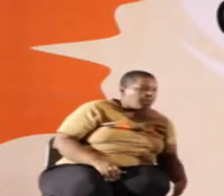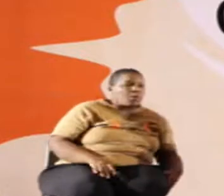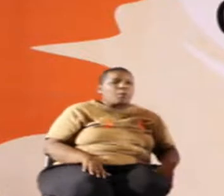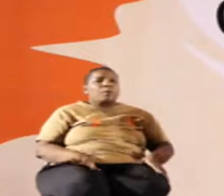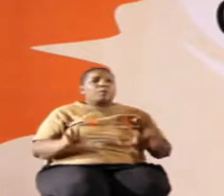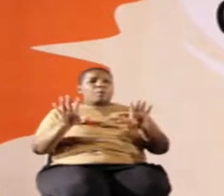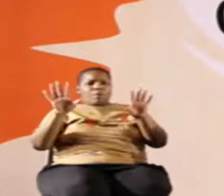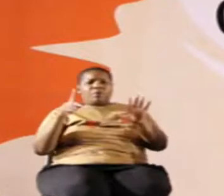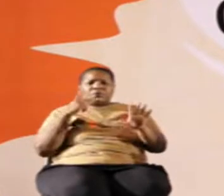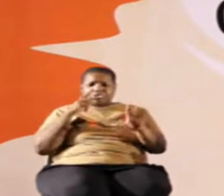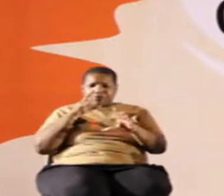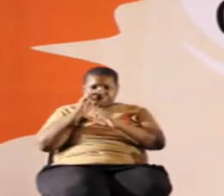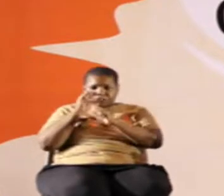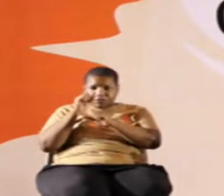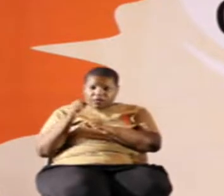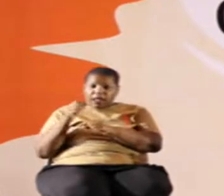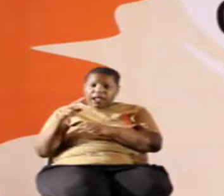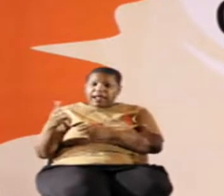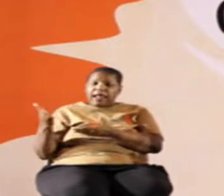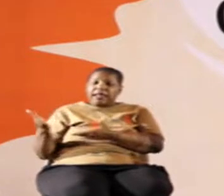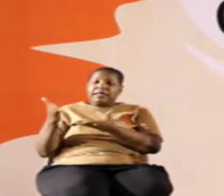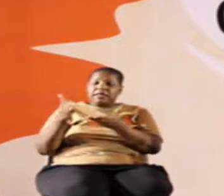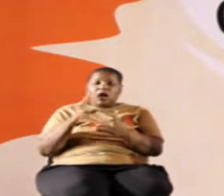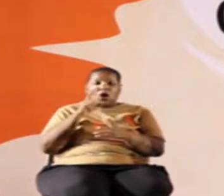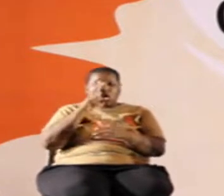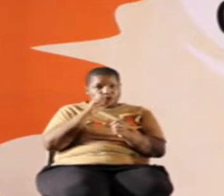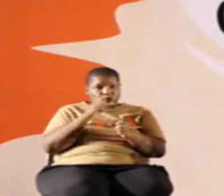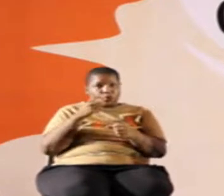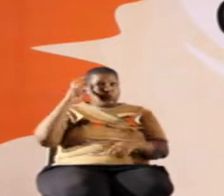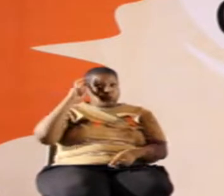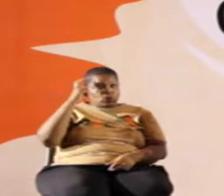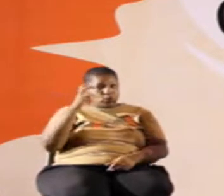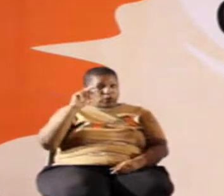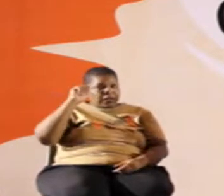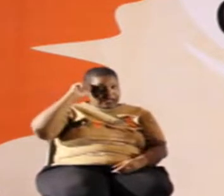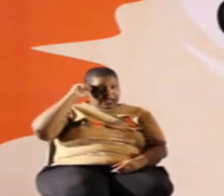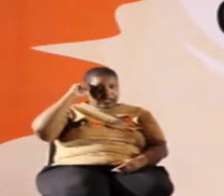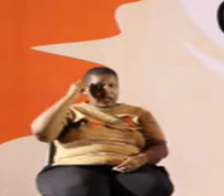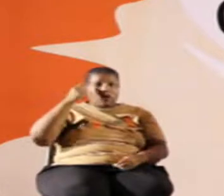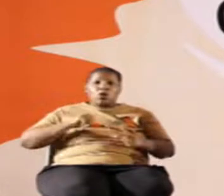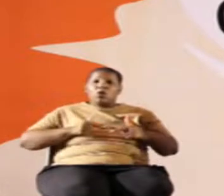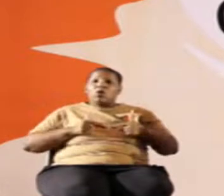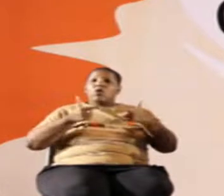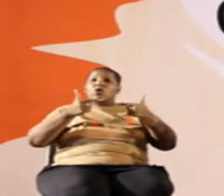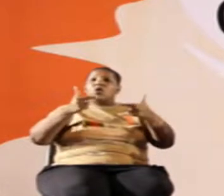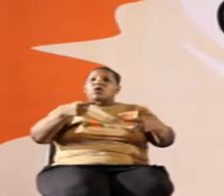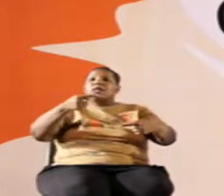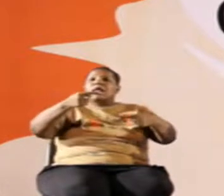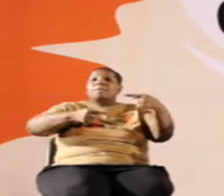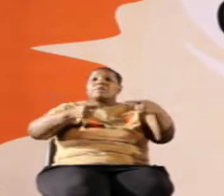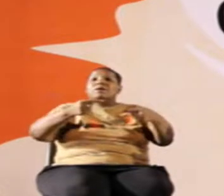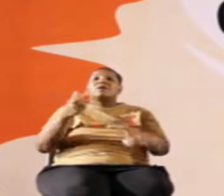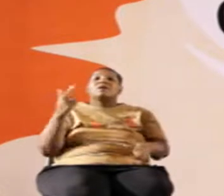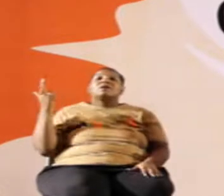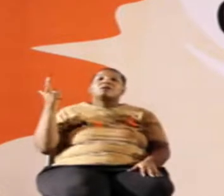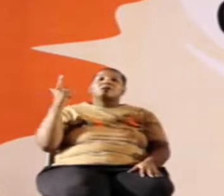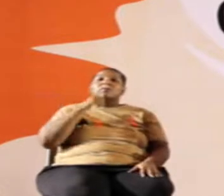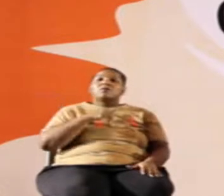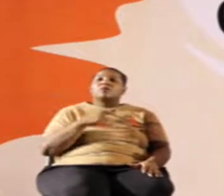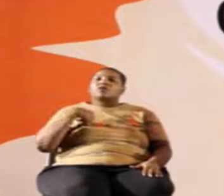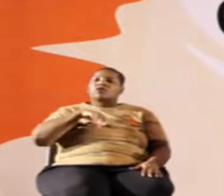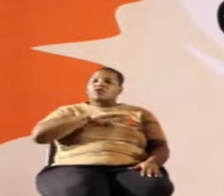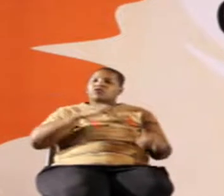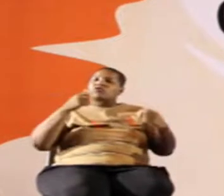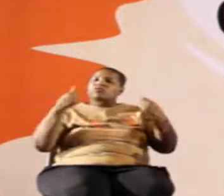e como passar desse fortalecimento da cultura negra e das comunidades para uma luta política com as conquistas que